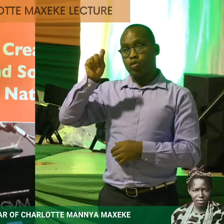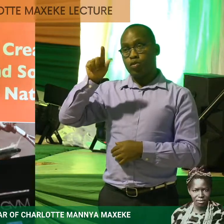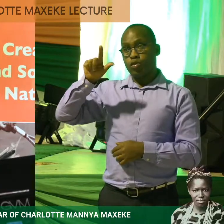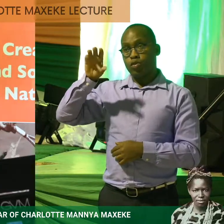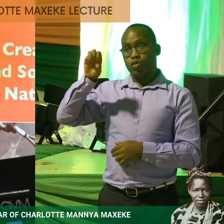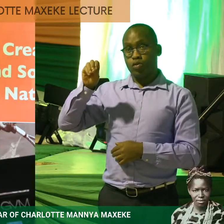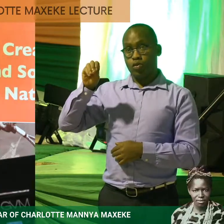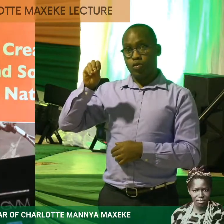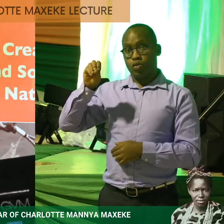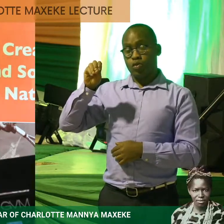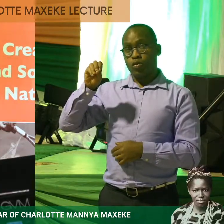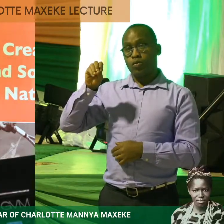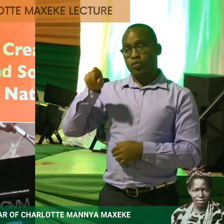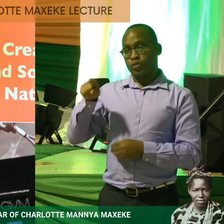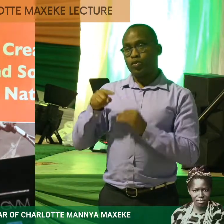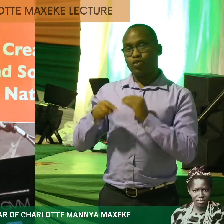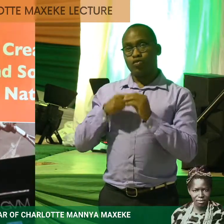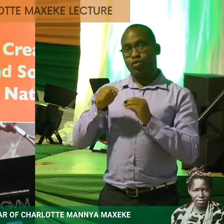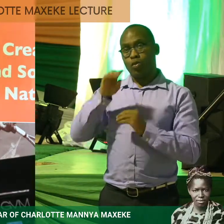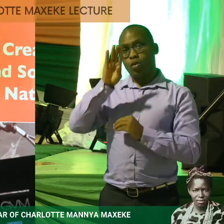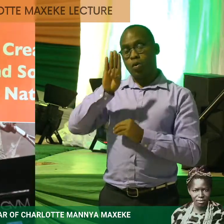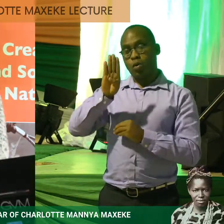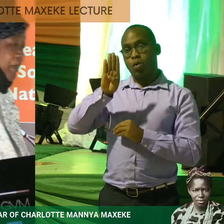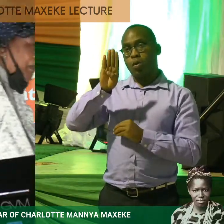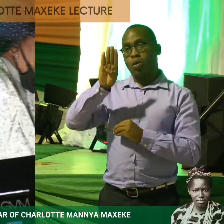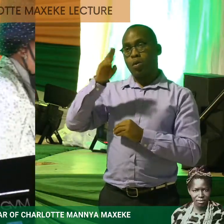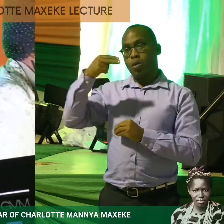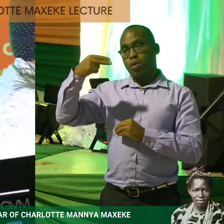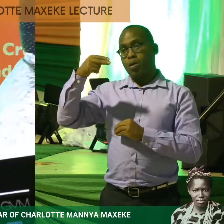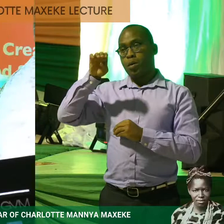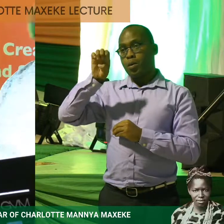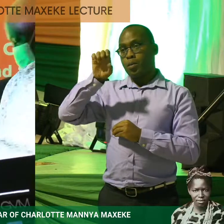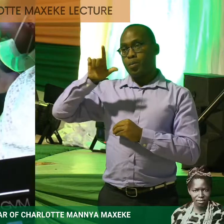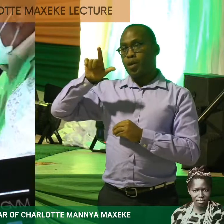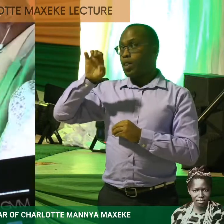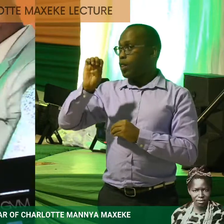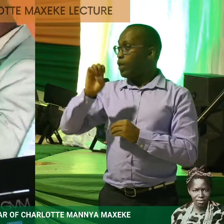municipality. Kutwe ngupele utatu chaha.